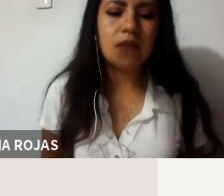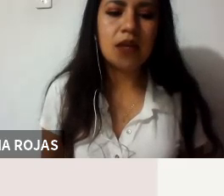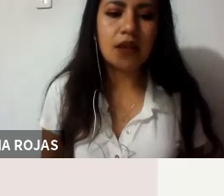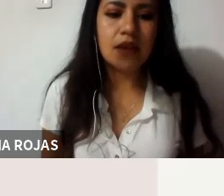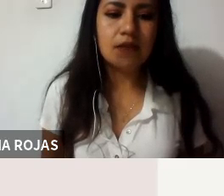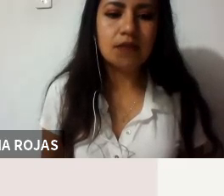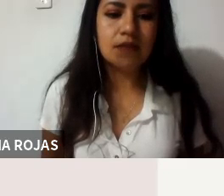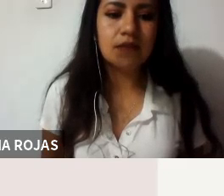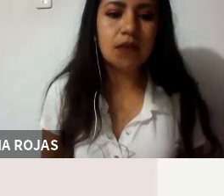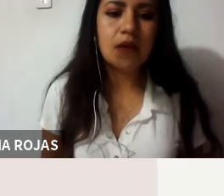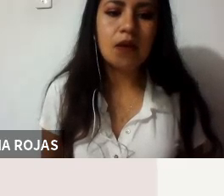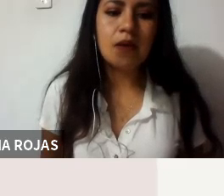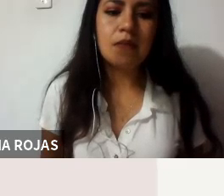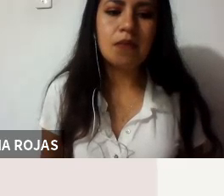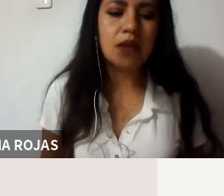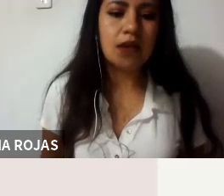Migraña,